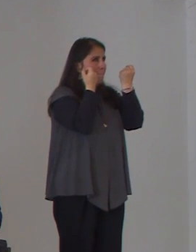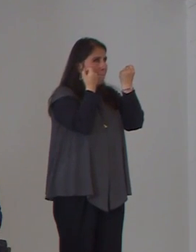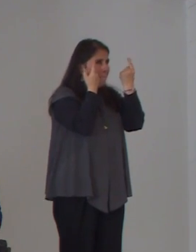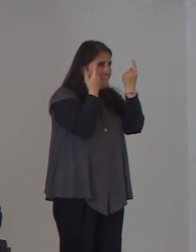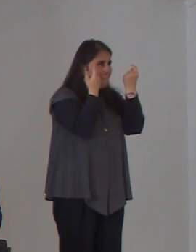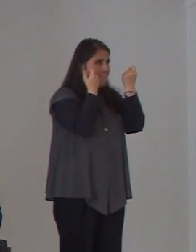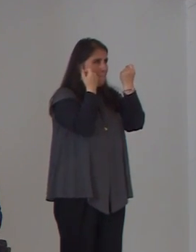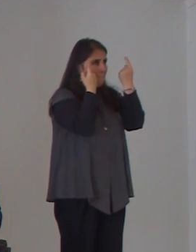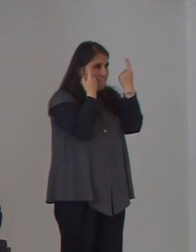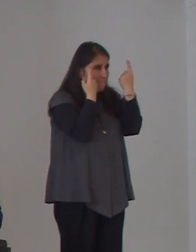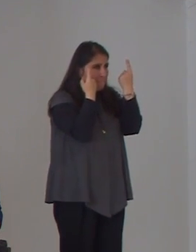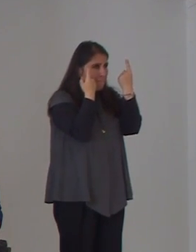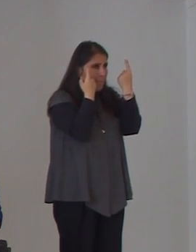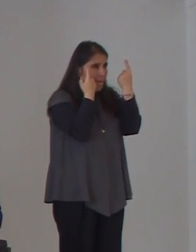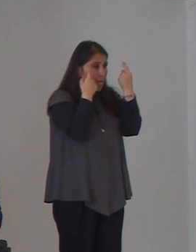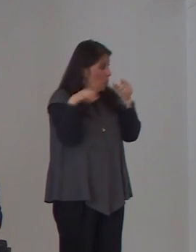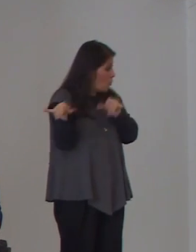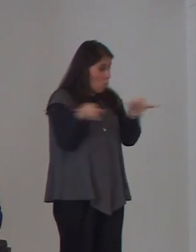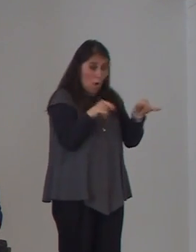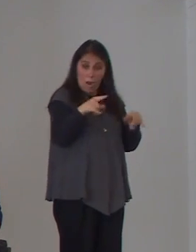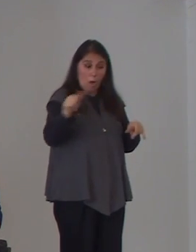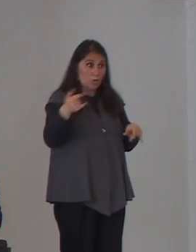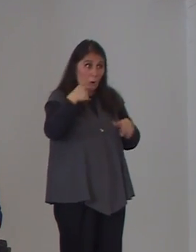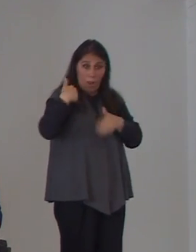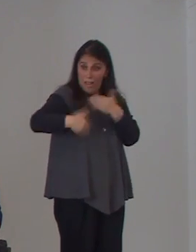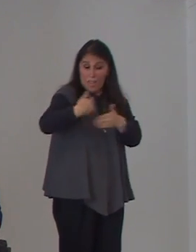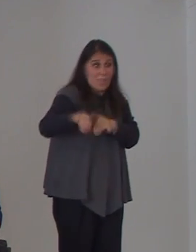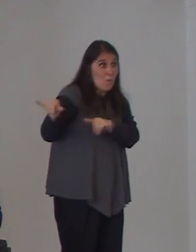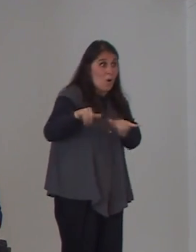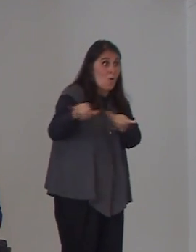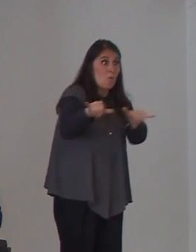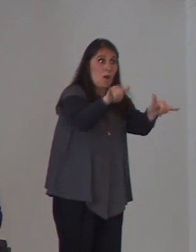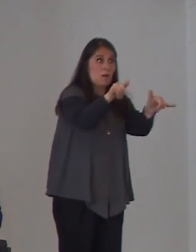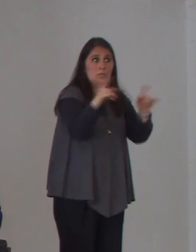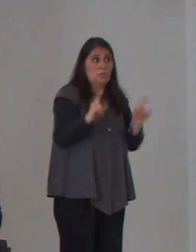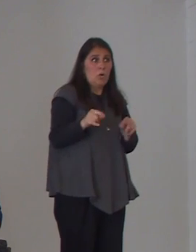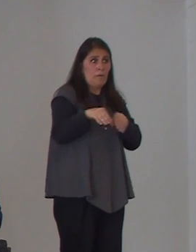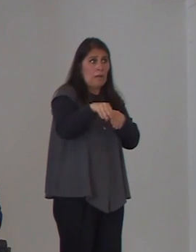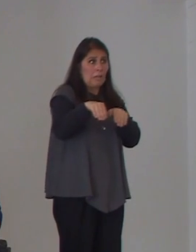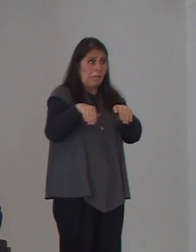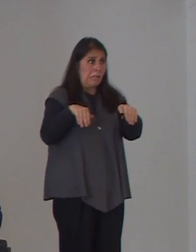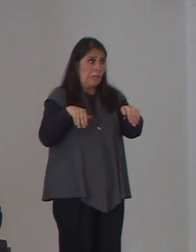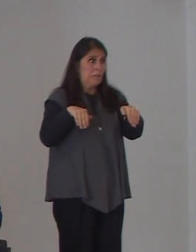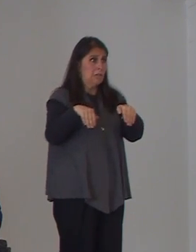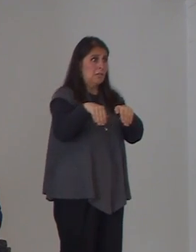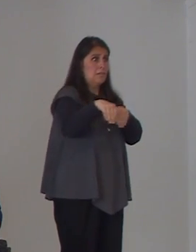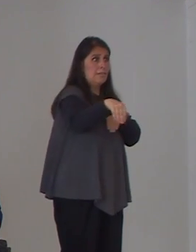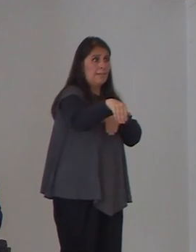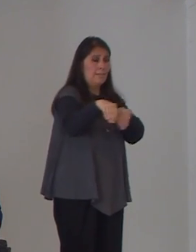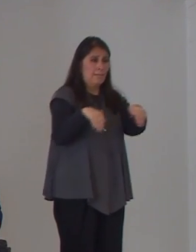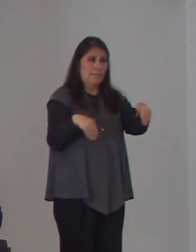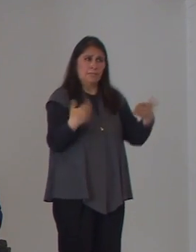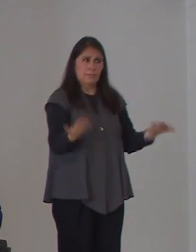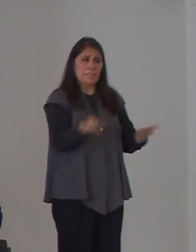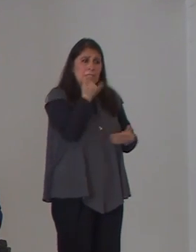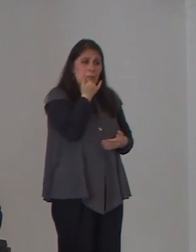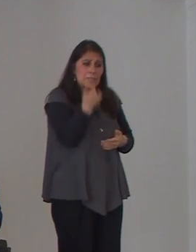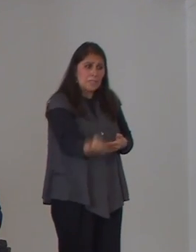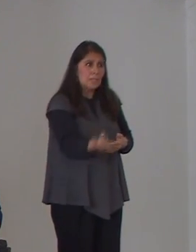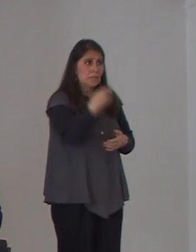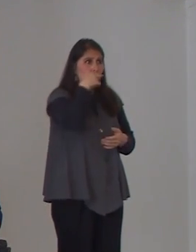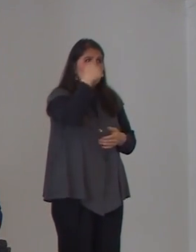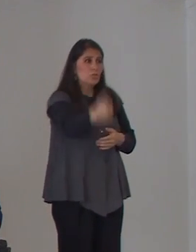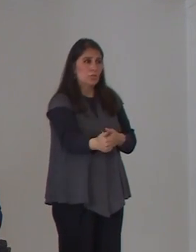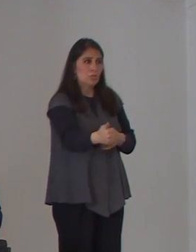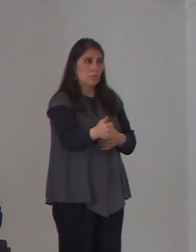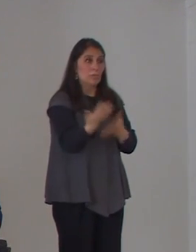nunca irá al mismo ritmo de otro niño? ¿Qué ocurre con ese niño? Pero queremos que él haga